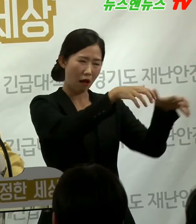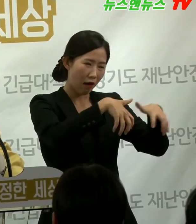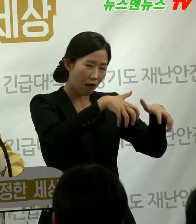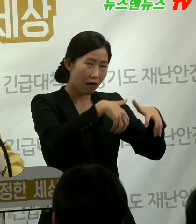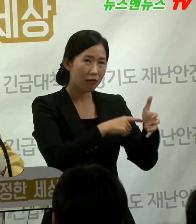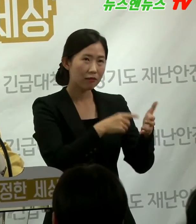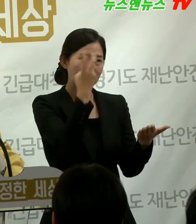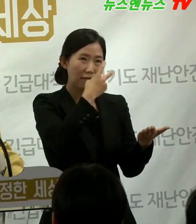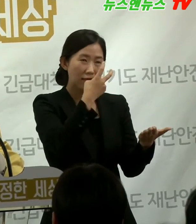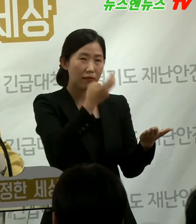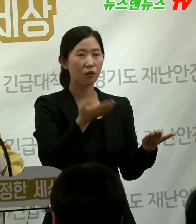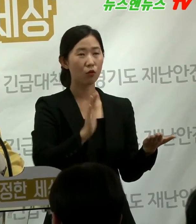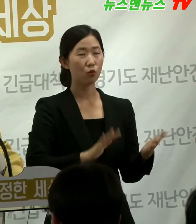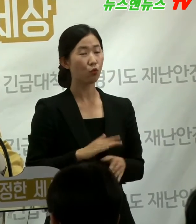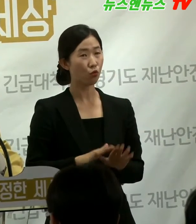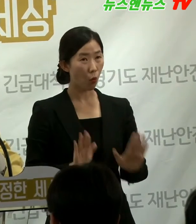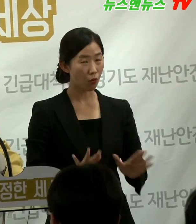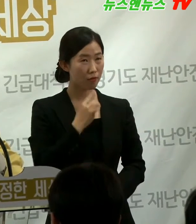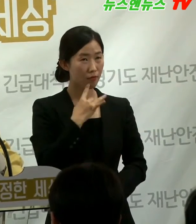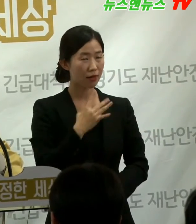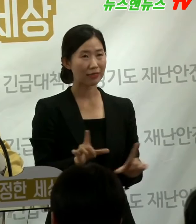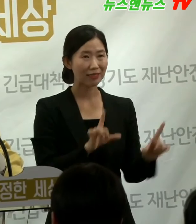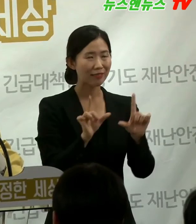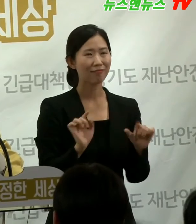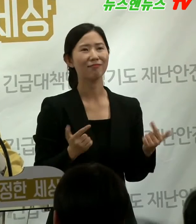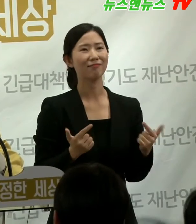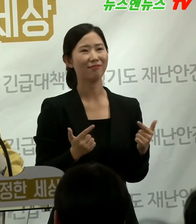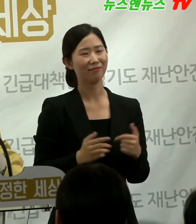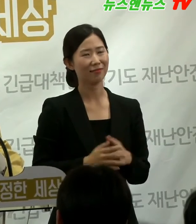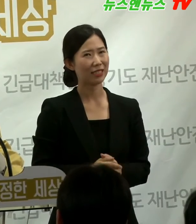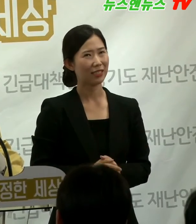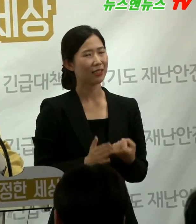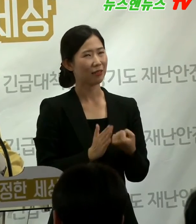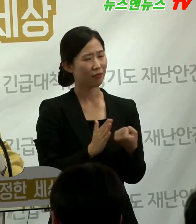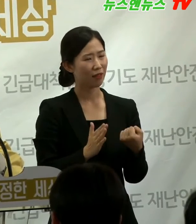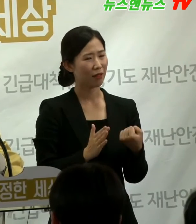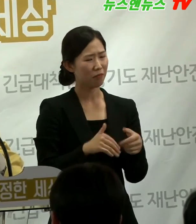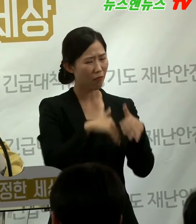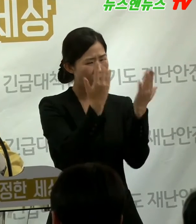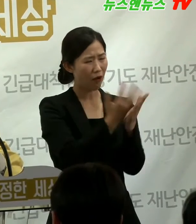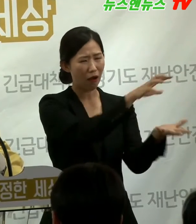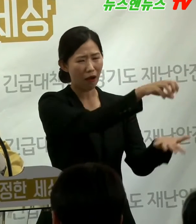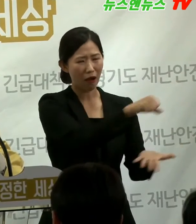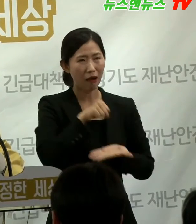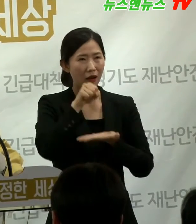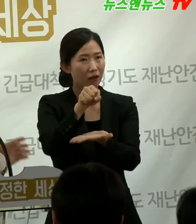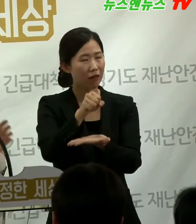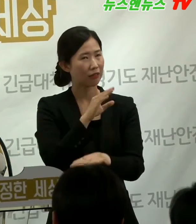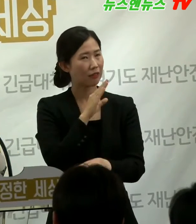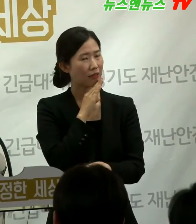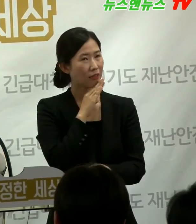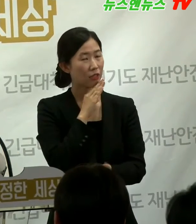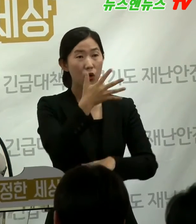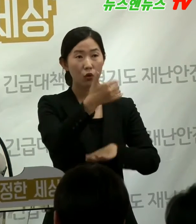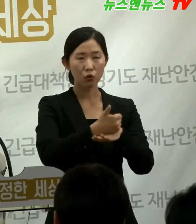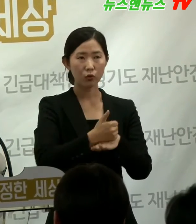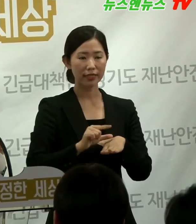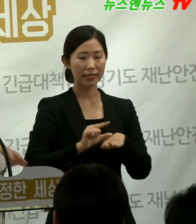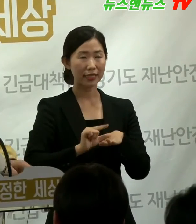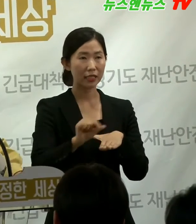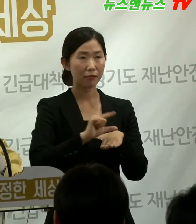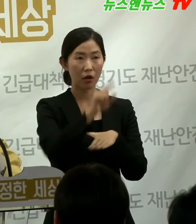우리가 5만원만 살 것도 아니고 과연 그렇게 지급한 게 맞느냐. 결국은 지방정부 차원에서는 전 주민을